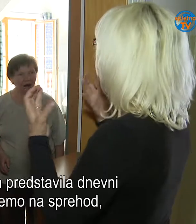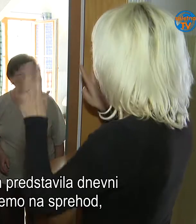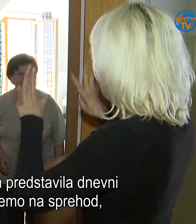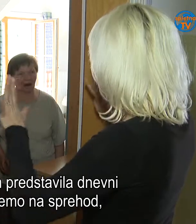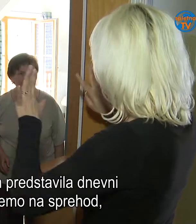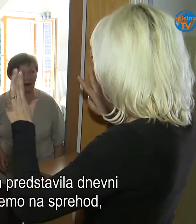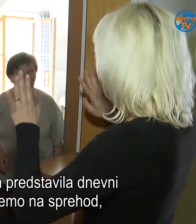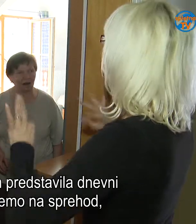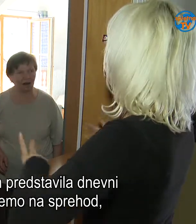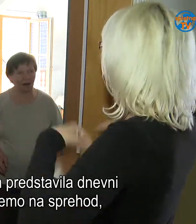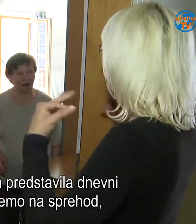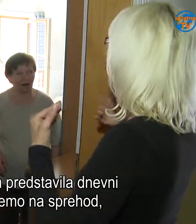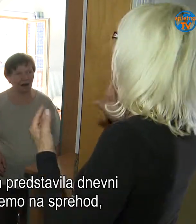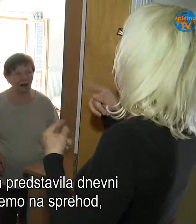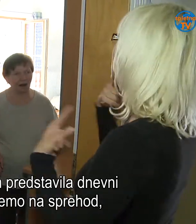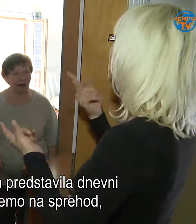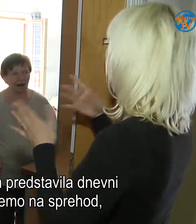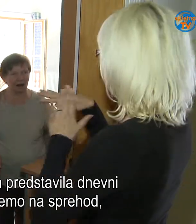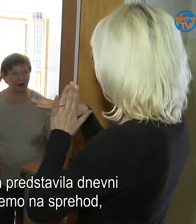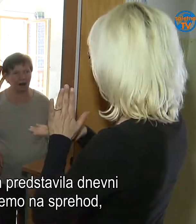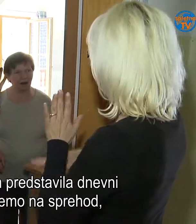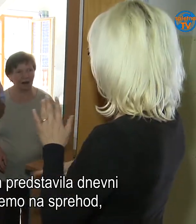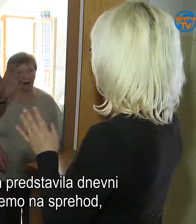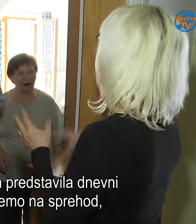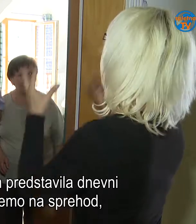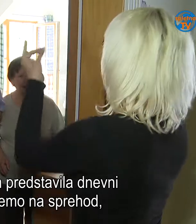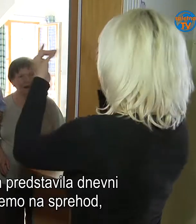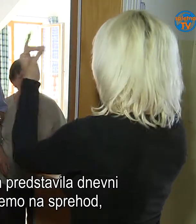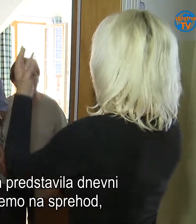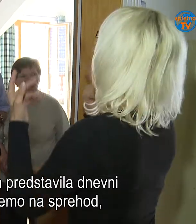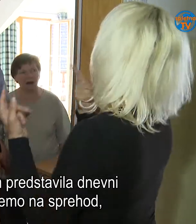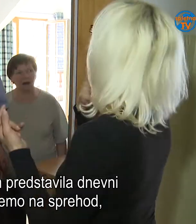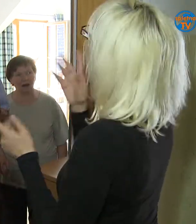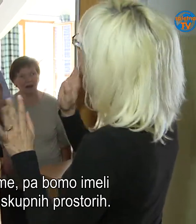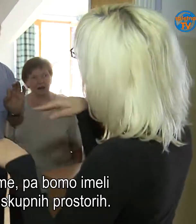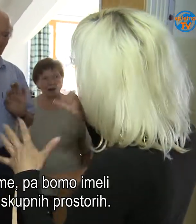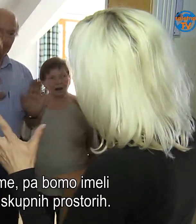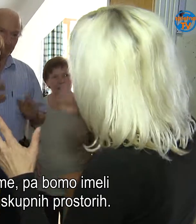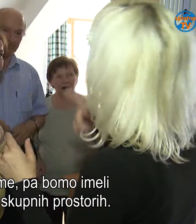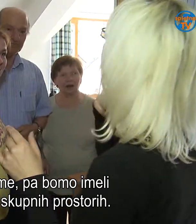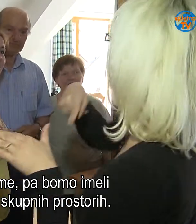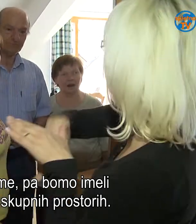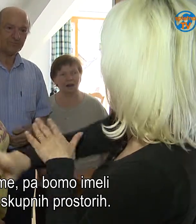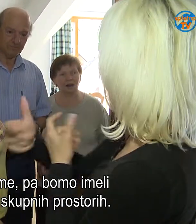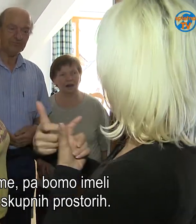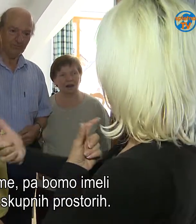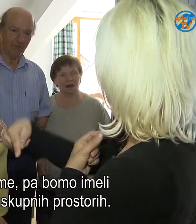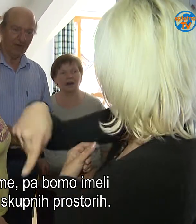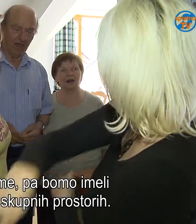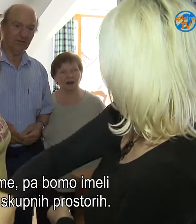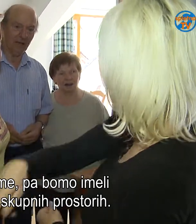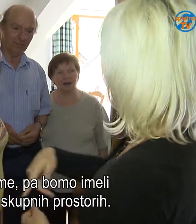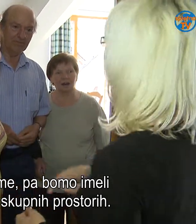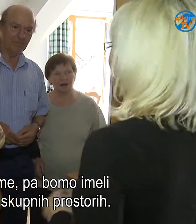Jo, želi ob 9 zjutraj bom povedala neki program, Dobro. sprehod, če bo slabo vreme, da bomo v